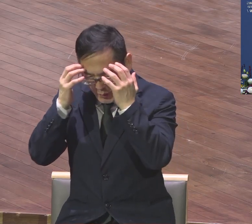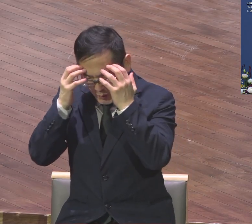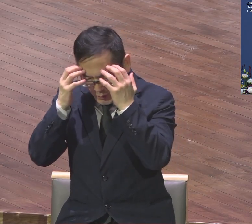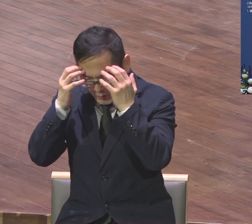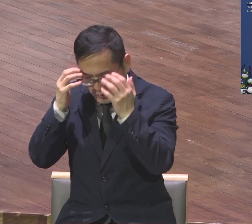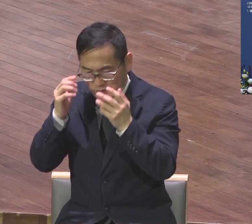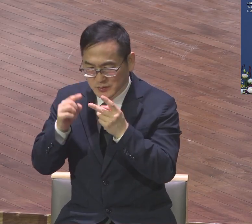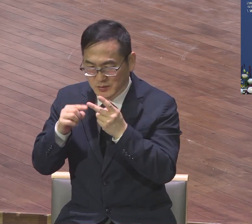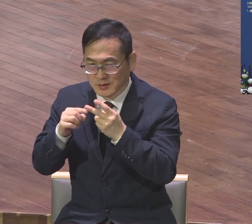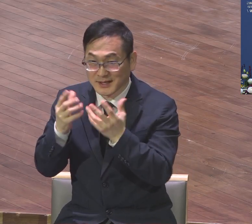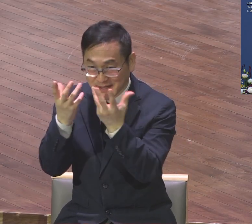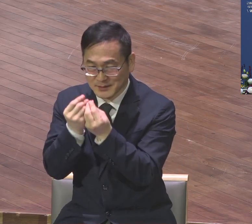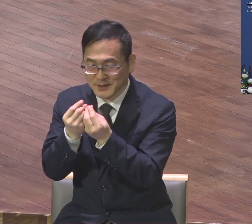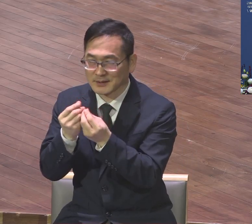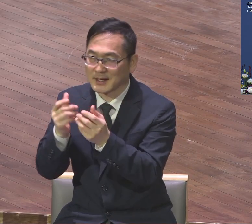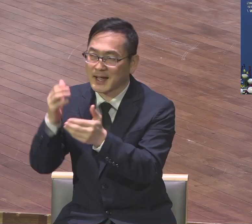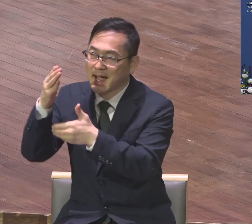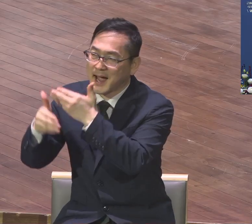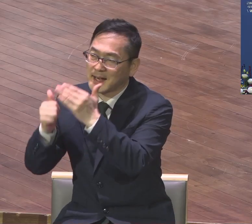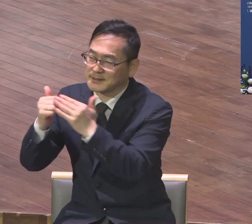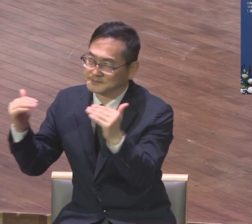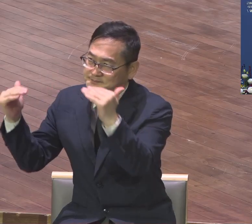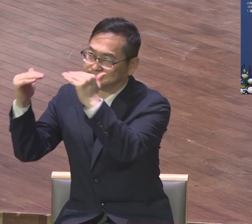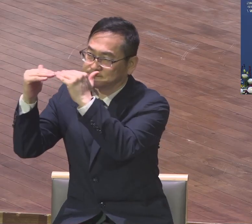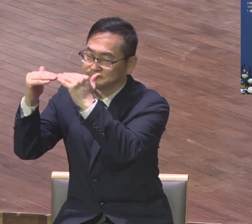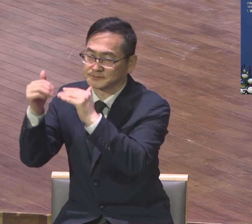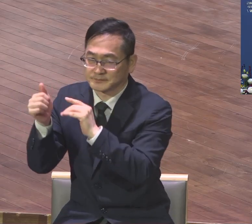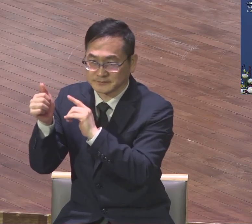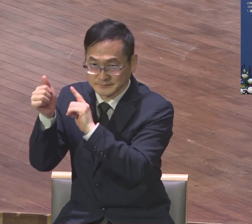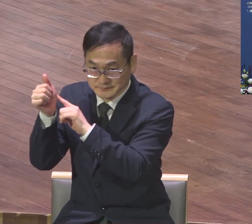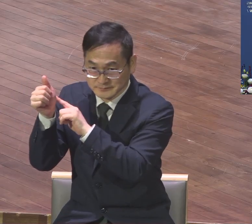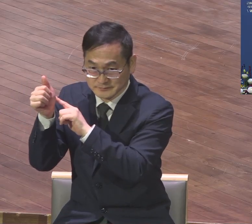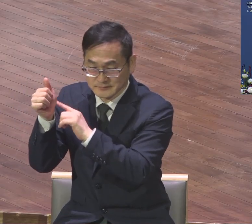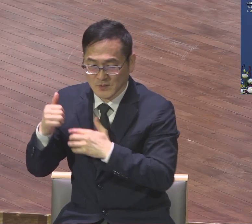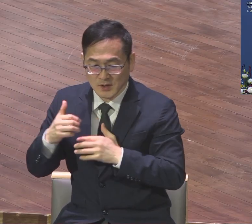하나님이시면서 인간이 똑같은 육신의 몸을 가지고